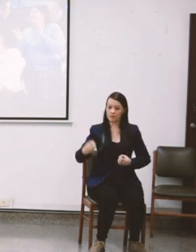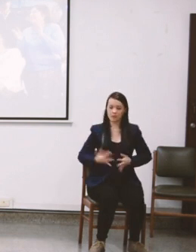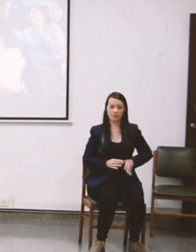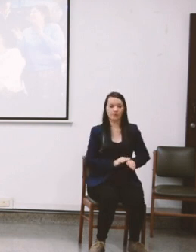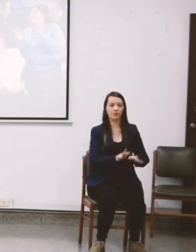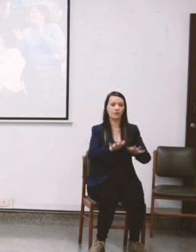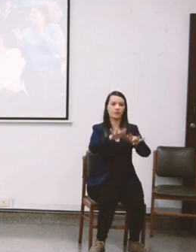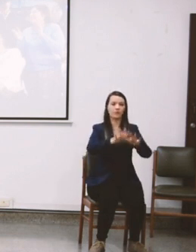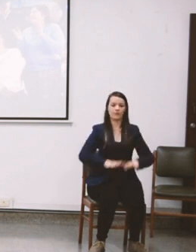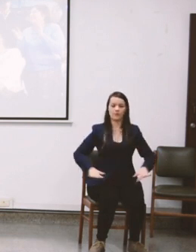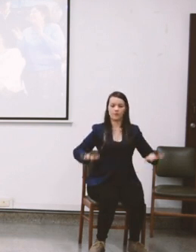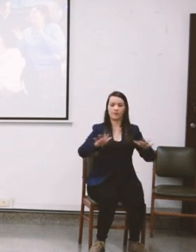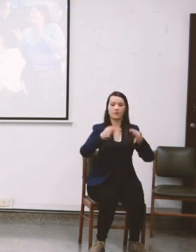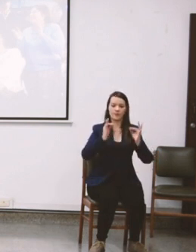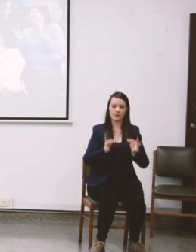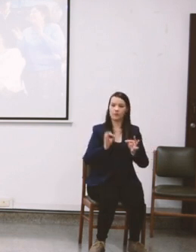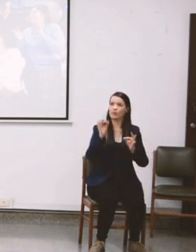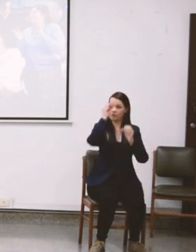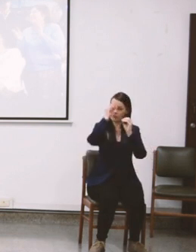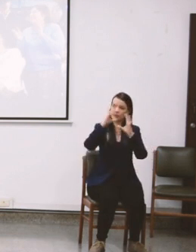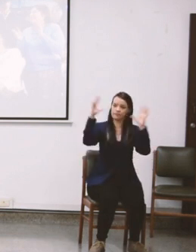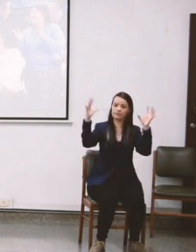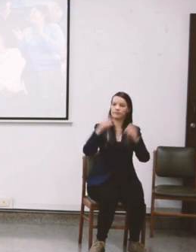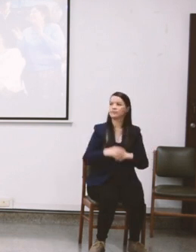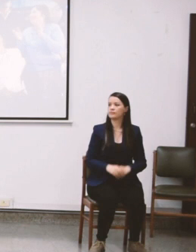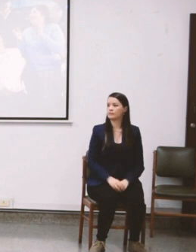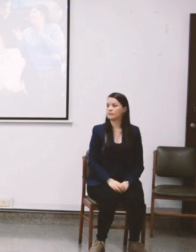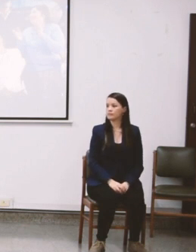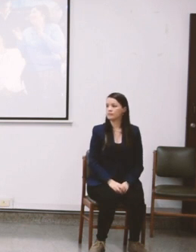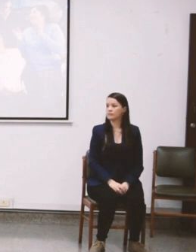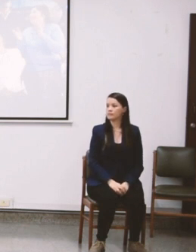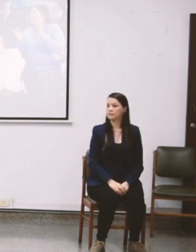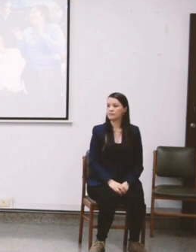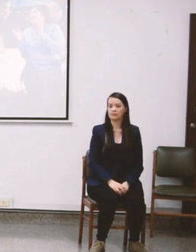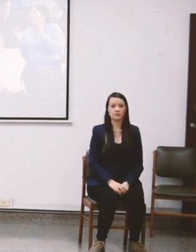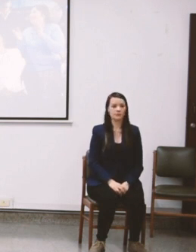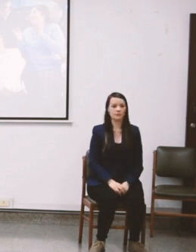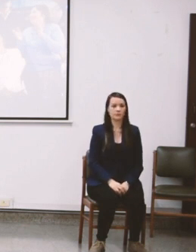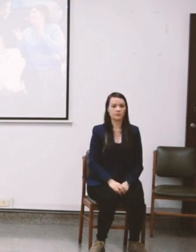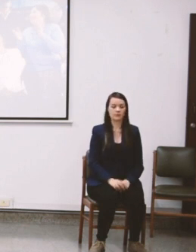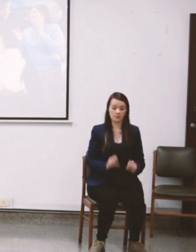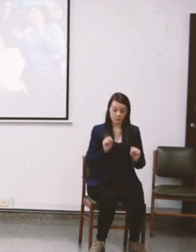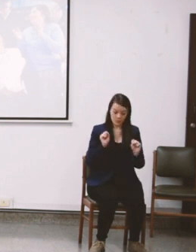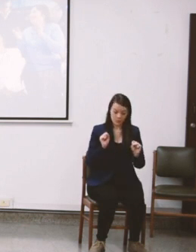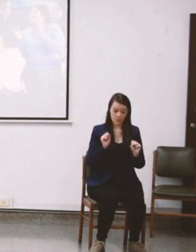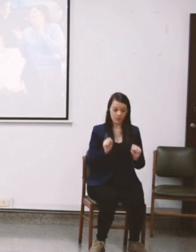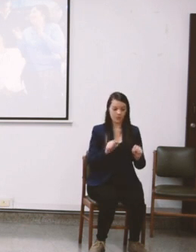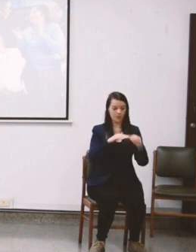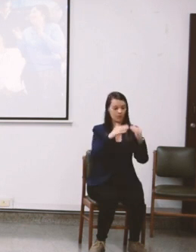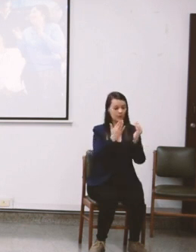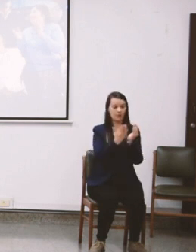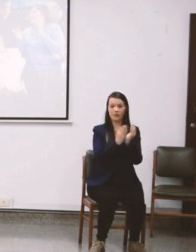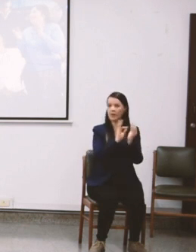lugares posibles, reales o utópicos. ¿Será posible una escuela sin cárceles del